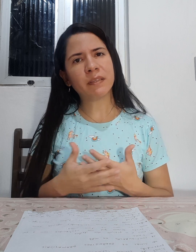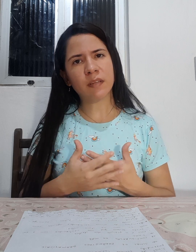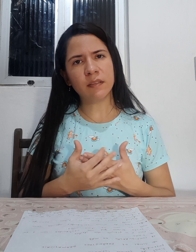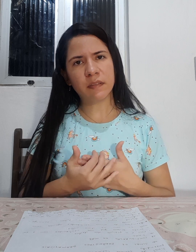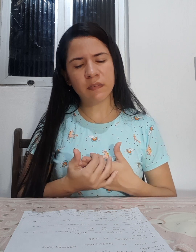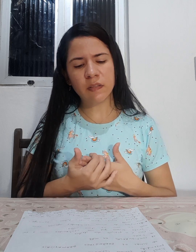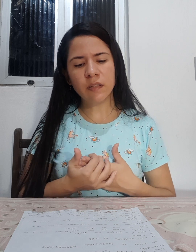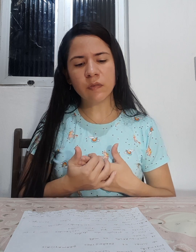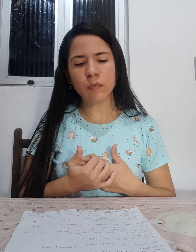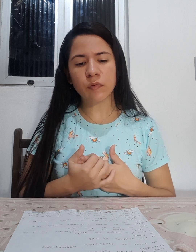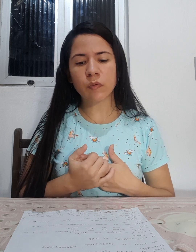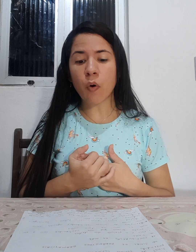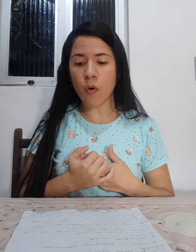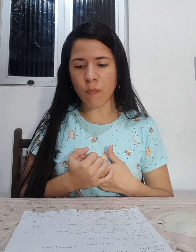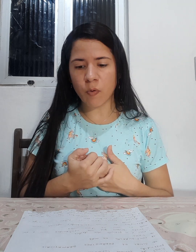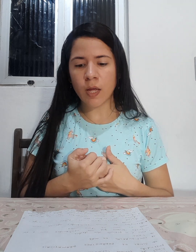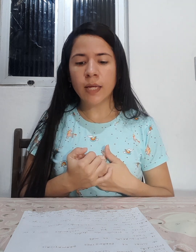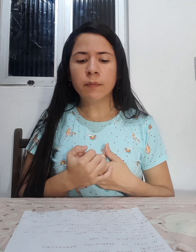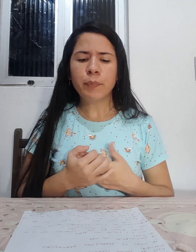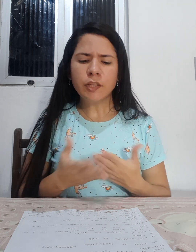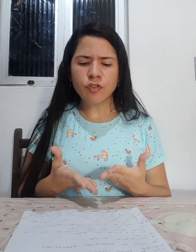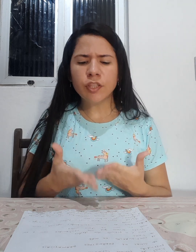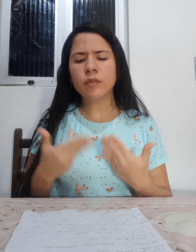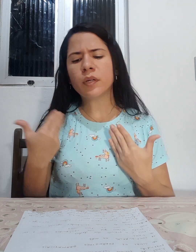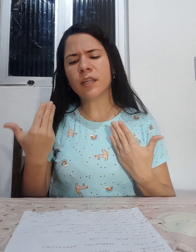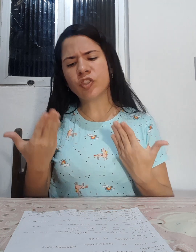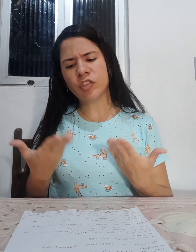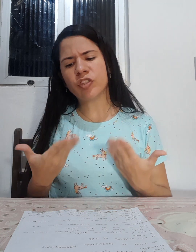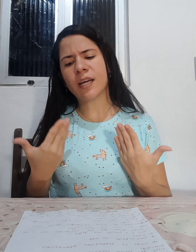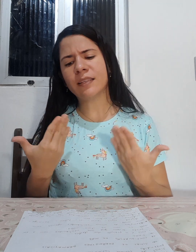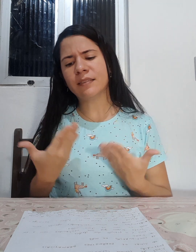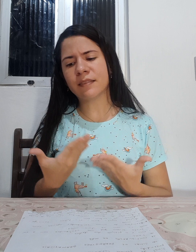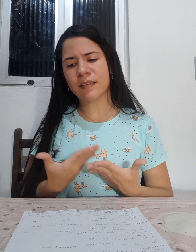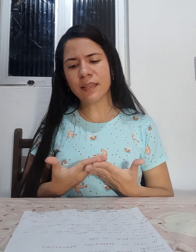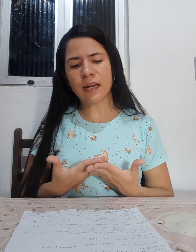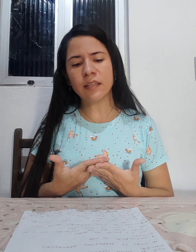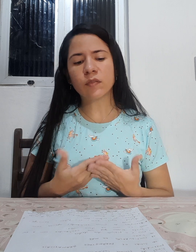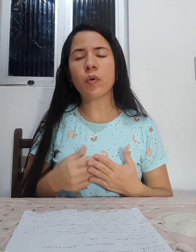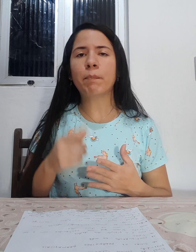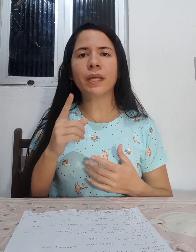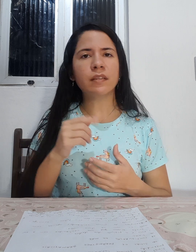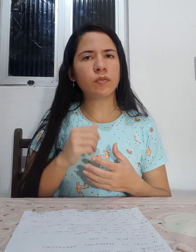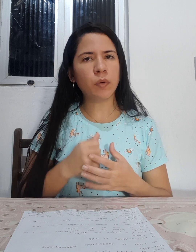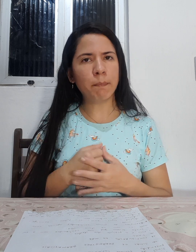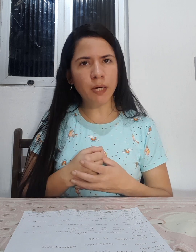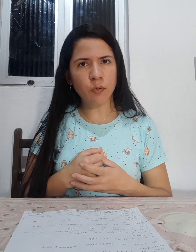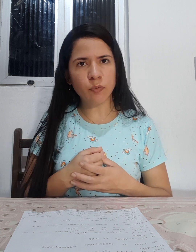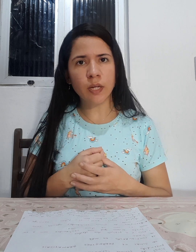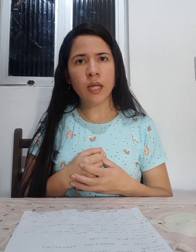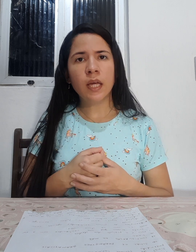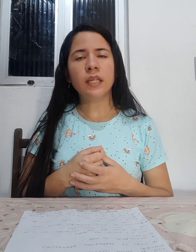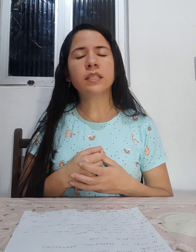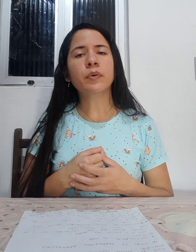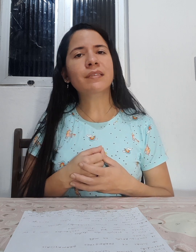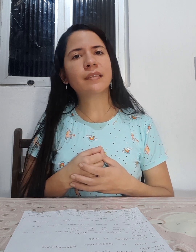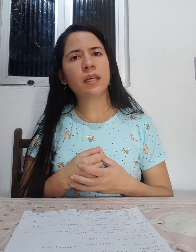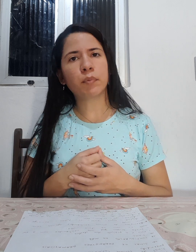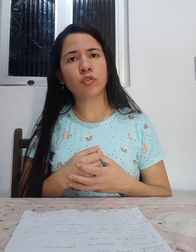passar exercícios como pedindo que a gente realize sinais com apenas uma mão. Então, exemplo de